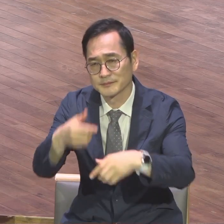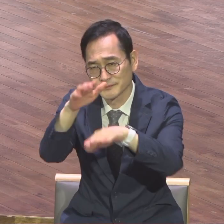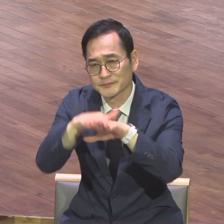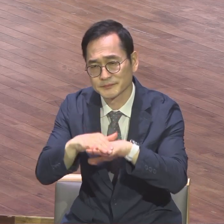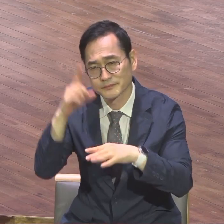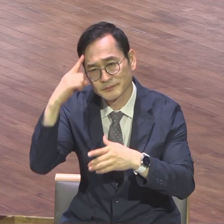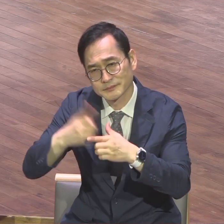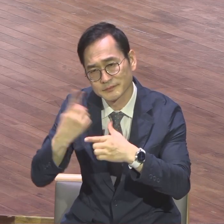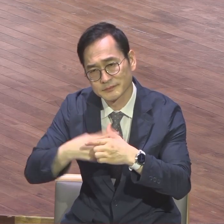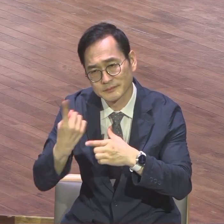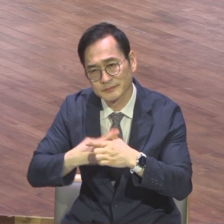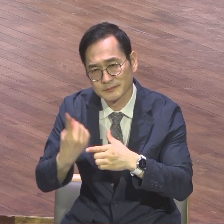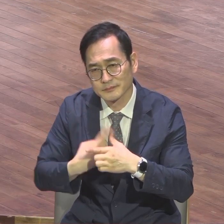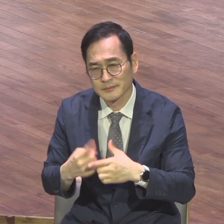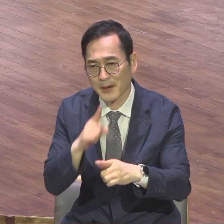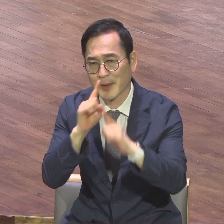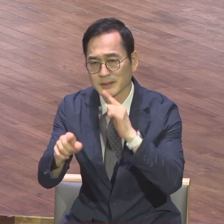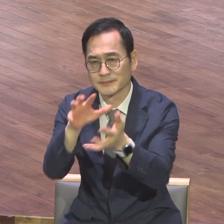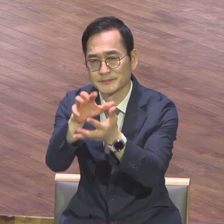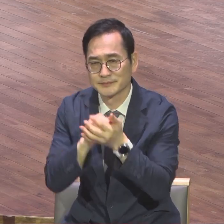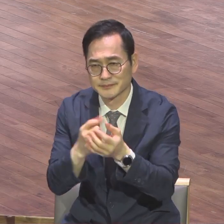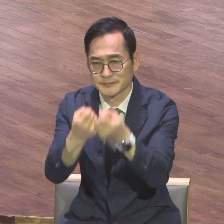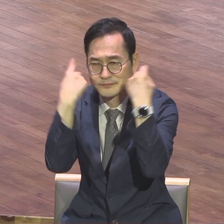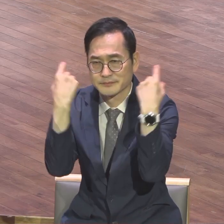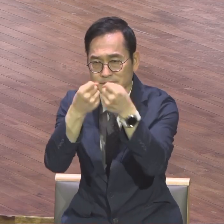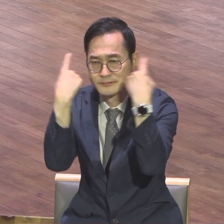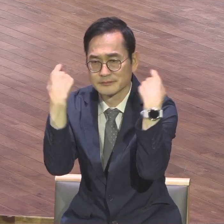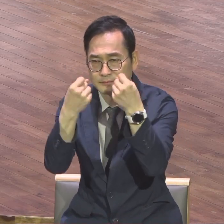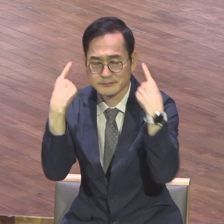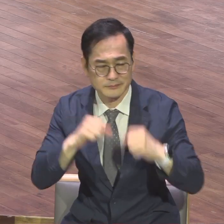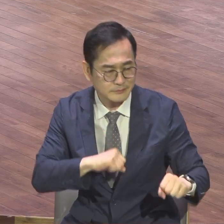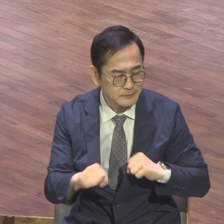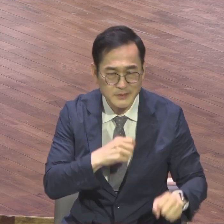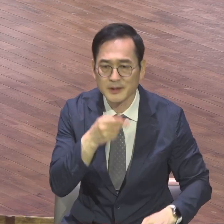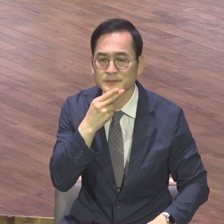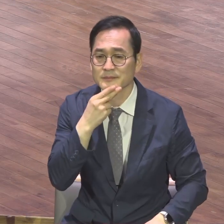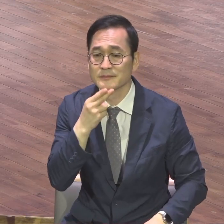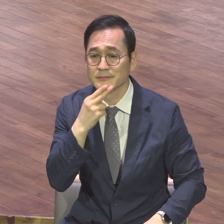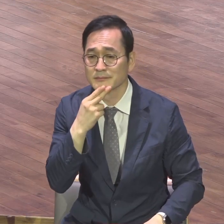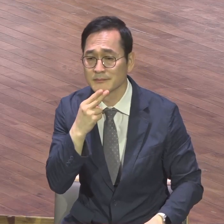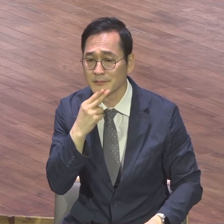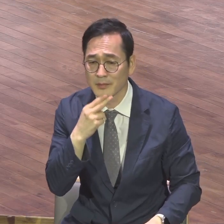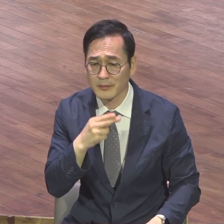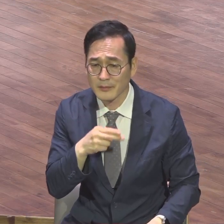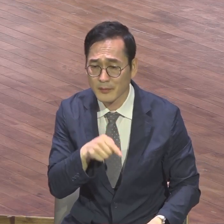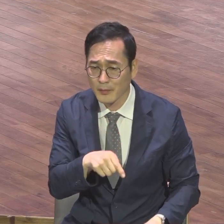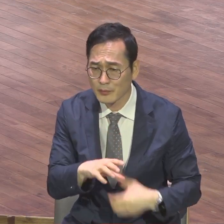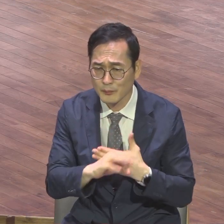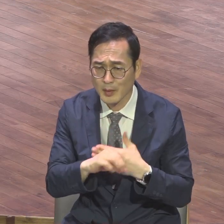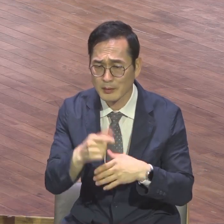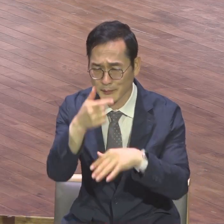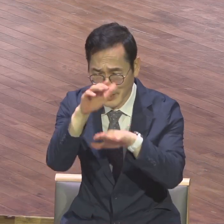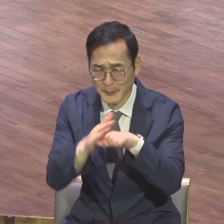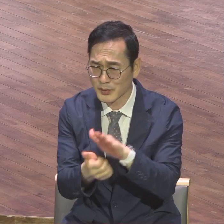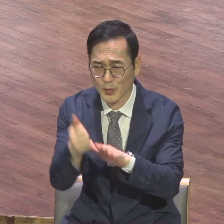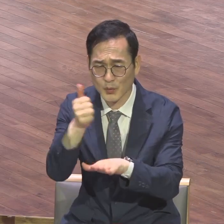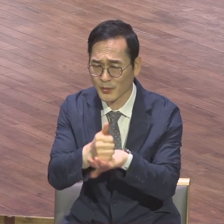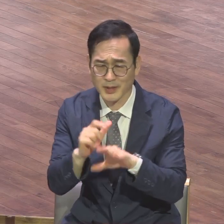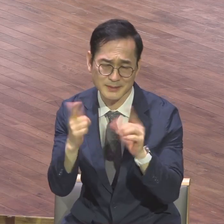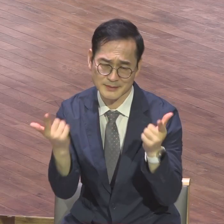해보세요. 말씀 못 잡으면 변화가 없고 변화가 없으면 응답이 없고 응답이 없으면 증거가 없고 증거 없으면 증인들 삶 못